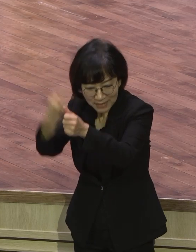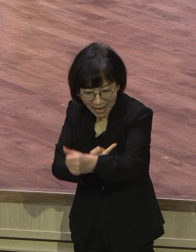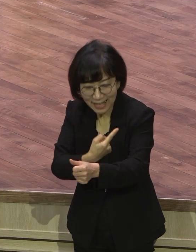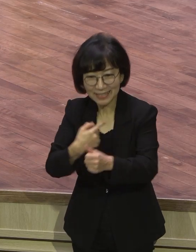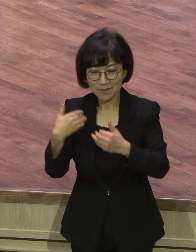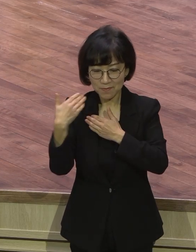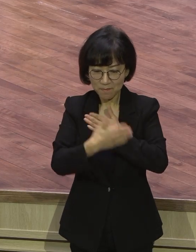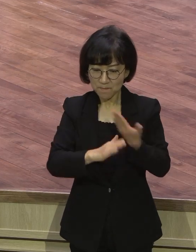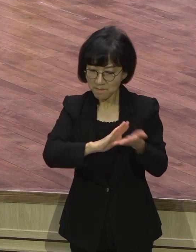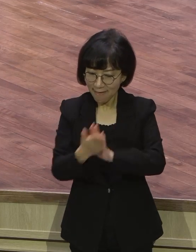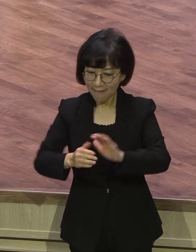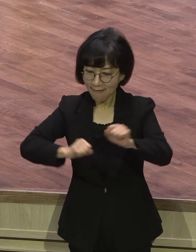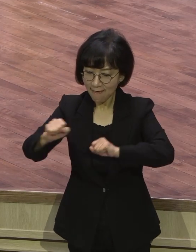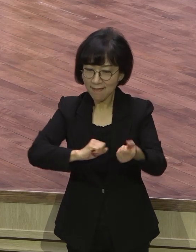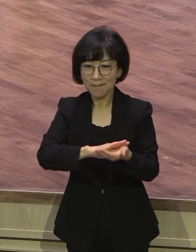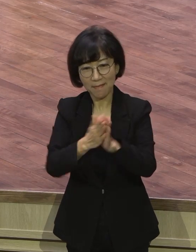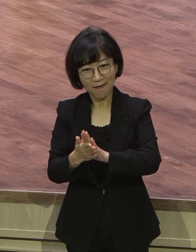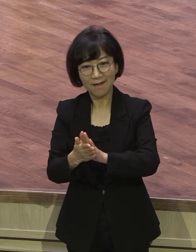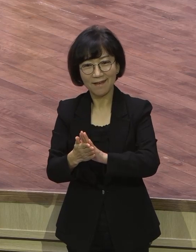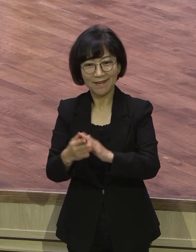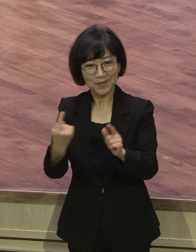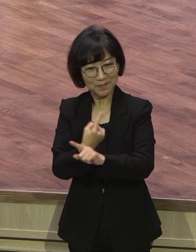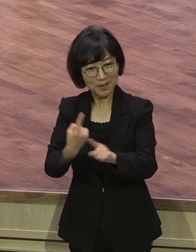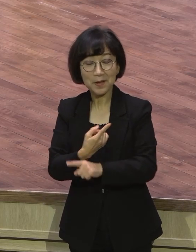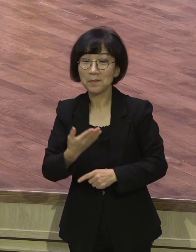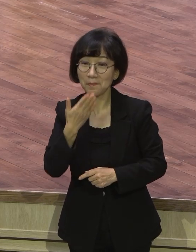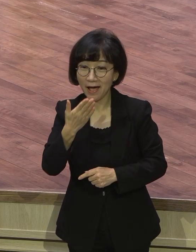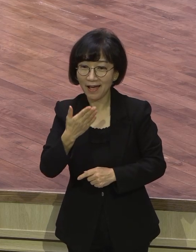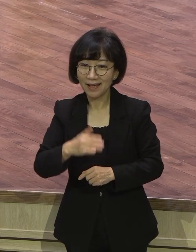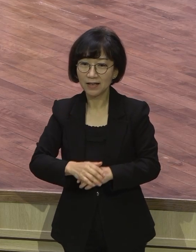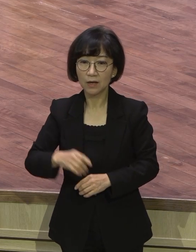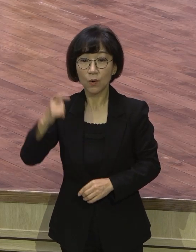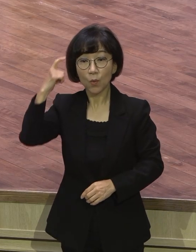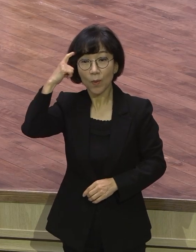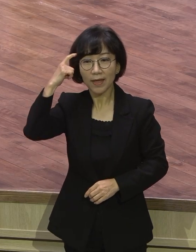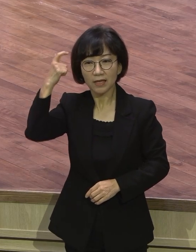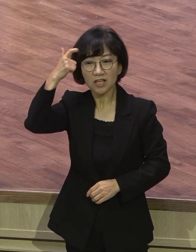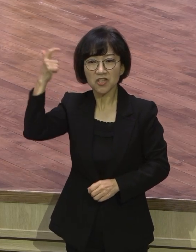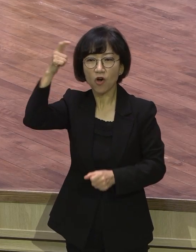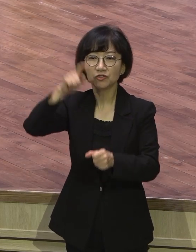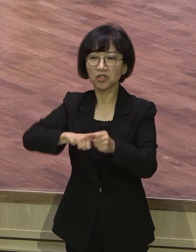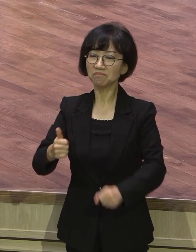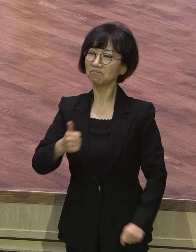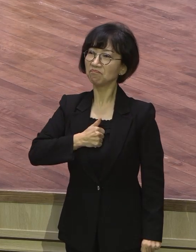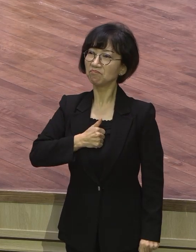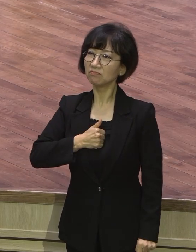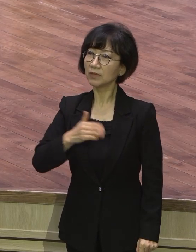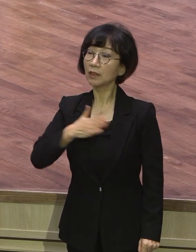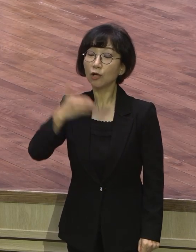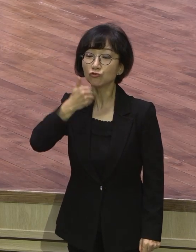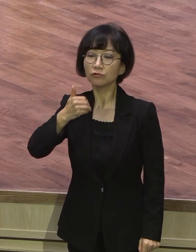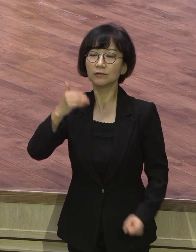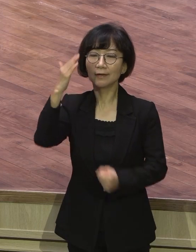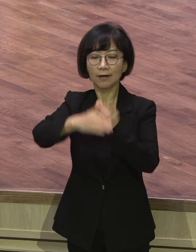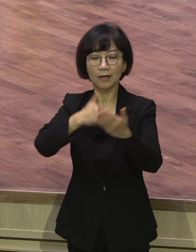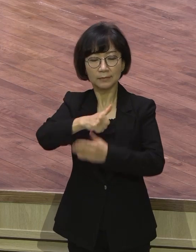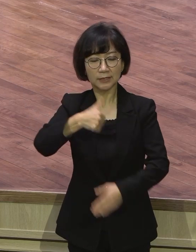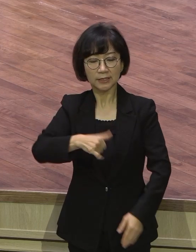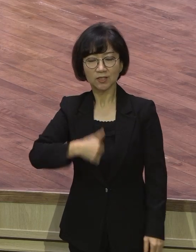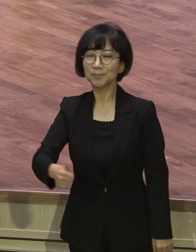내가 하나님의 자녀다. 이런 영적 프라이버시. 내가 하나님의 자녀다. 불신자가 너대로 내가